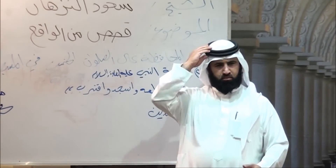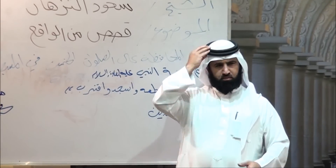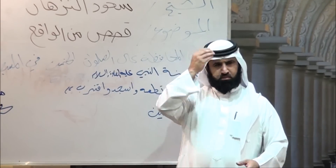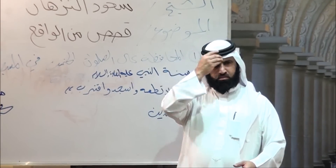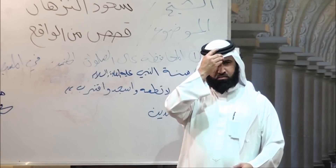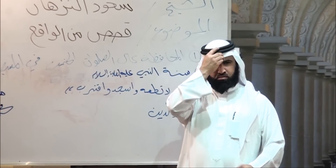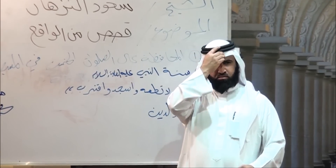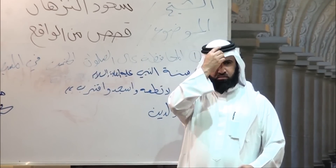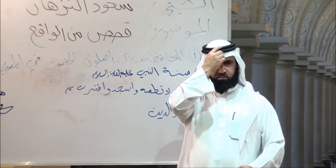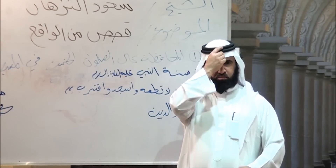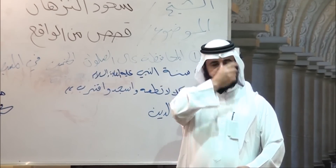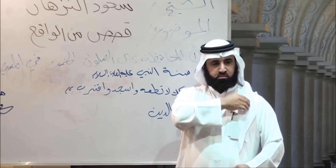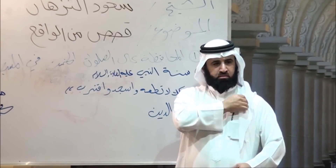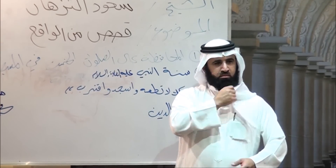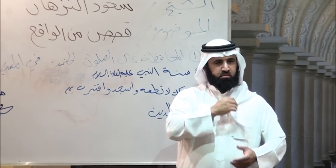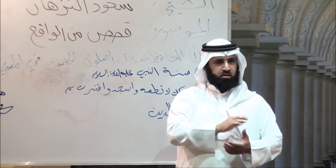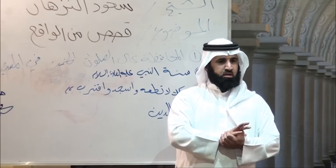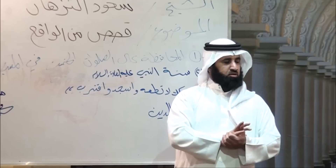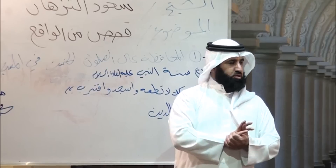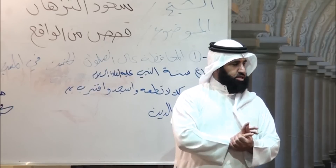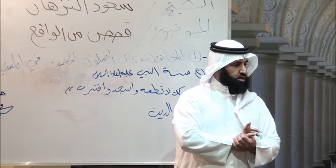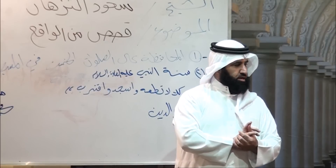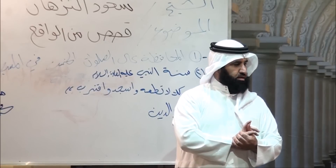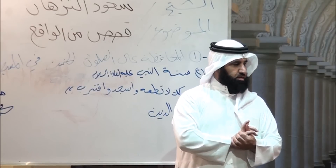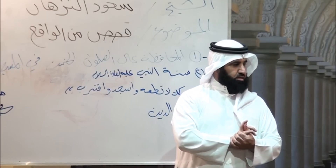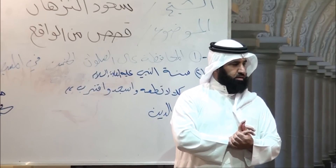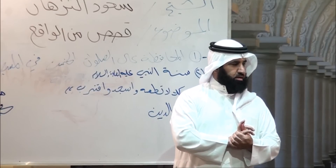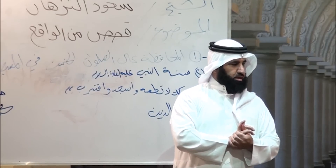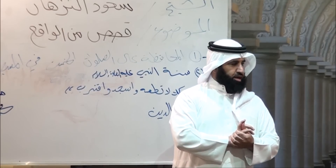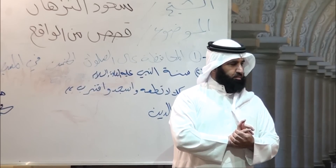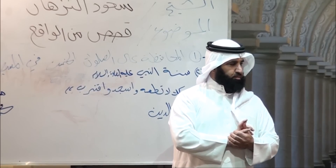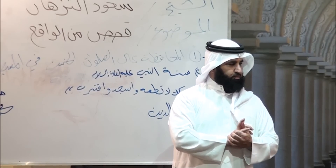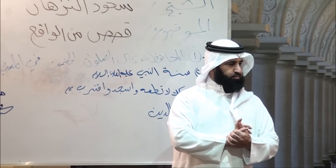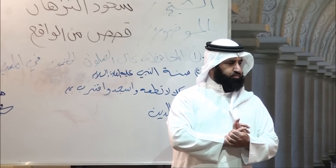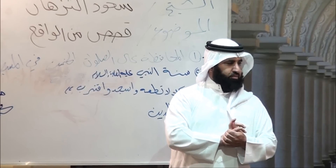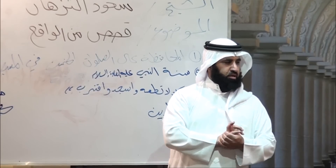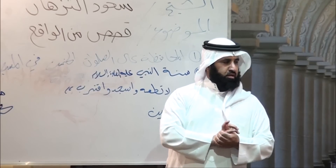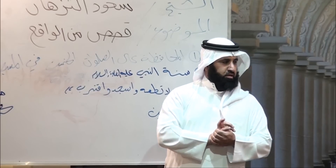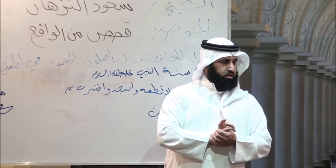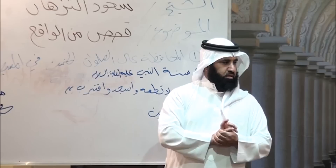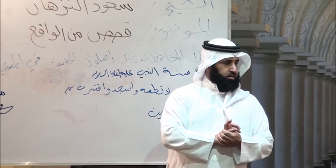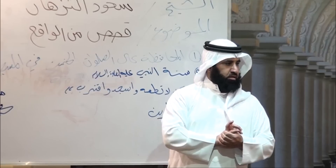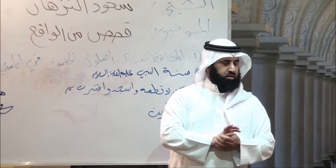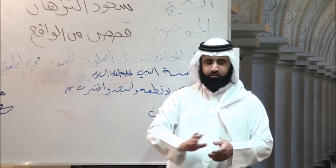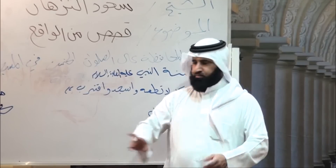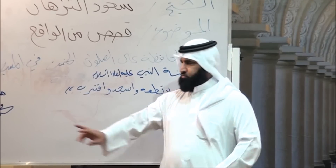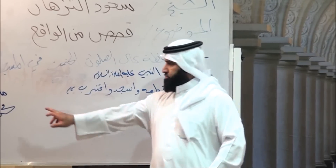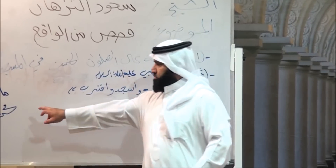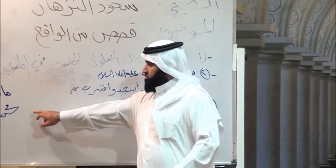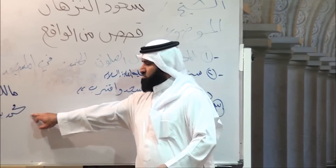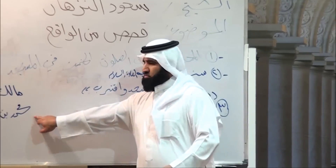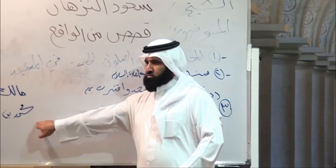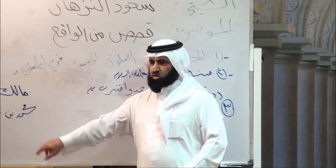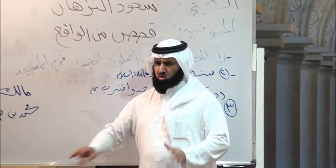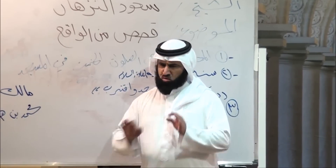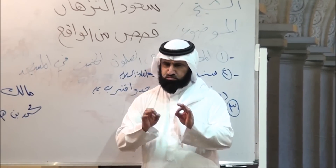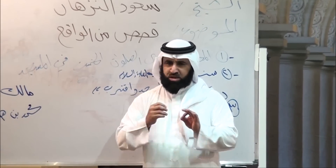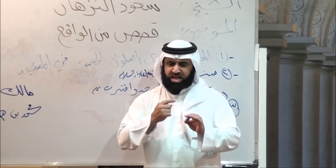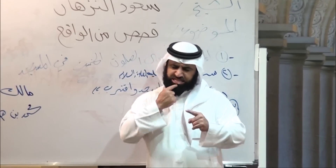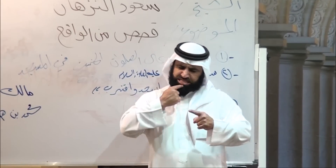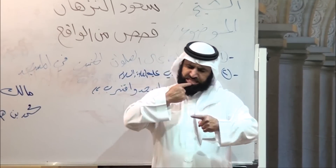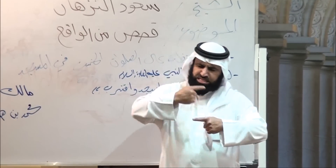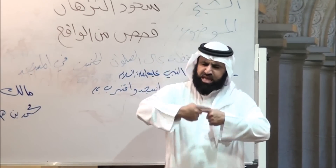أنا في كل سنة أذهب إلى الحج. كل سنة؟ كل سنة محمد بن هارون كل سنة يذهب إلى الحج.